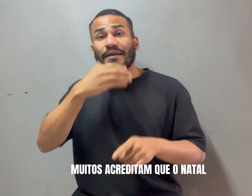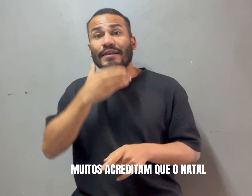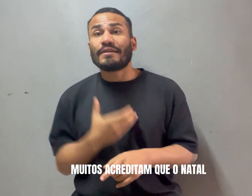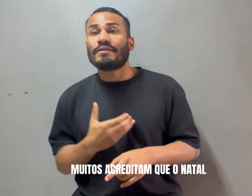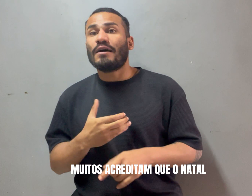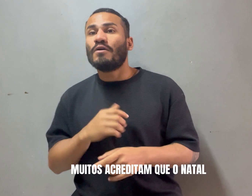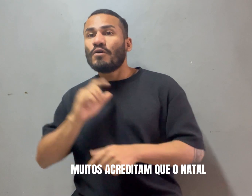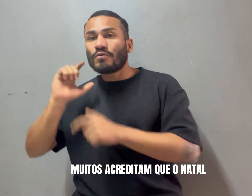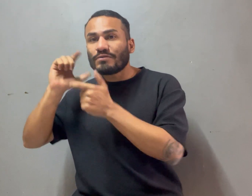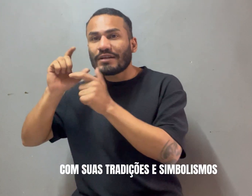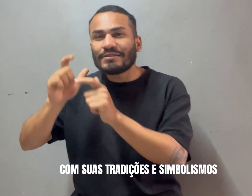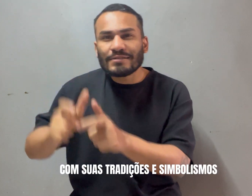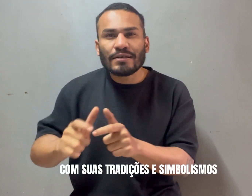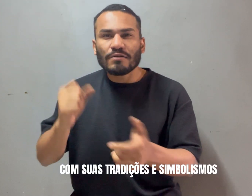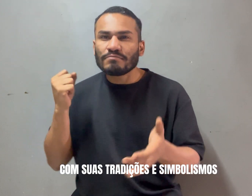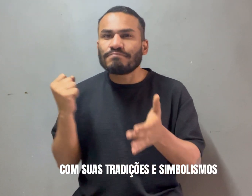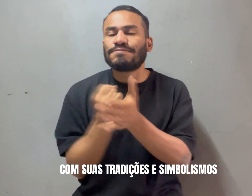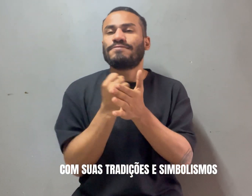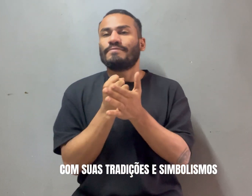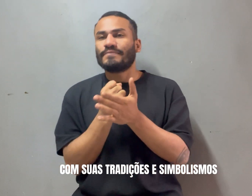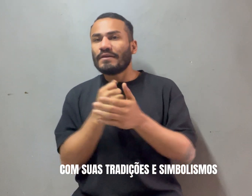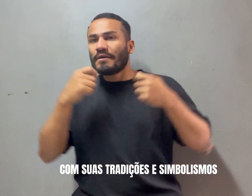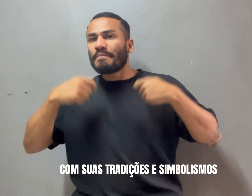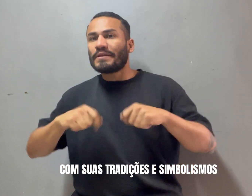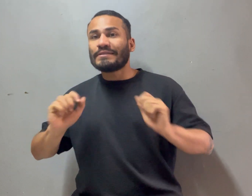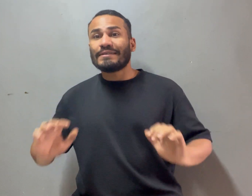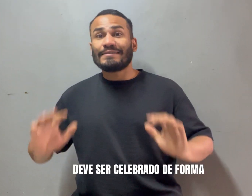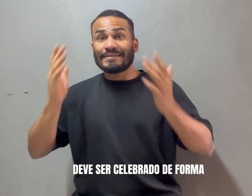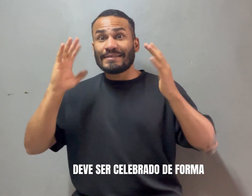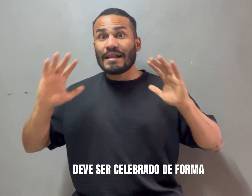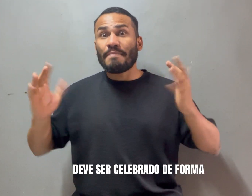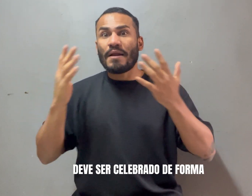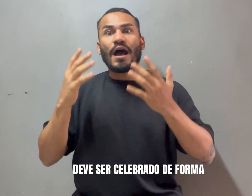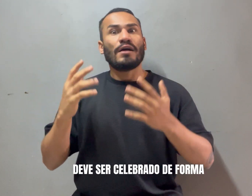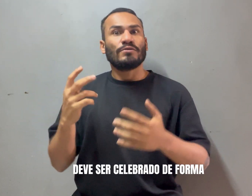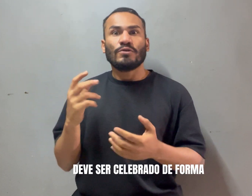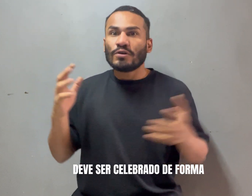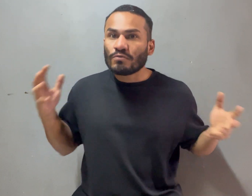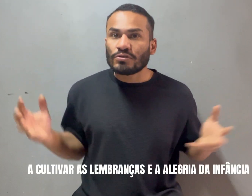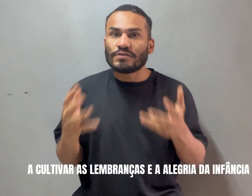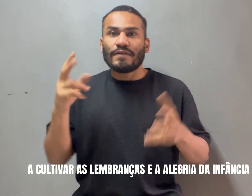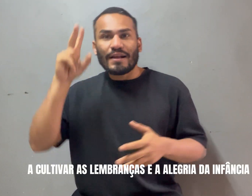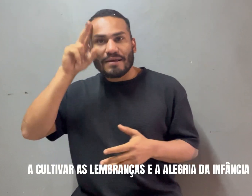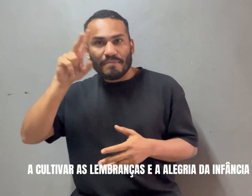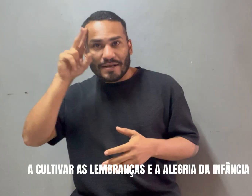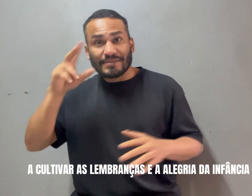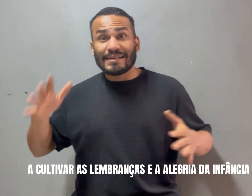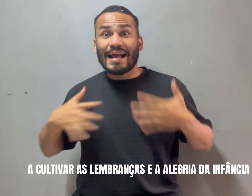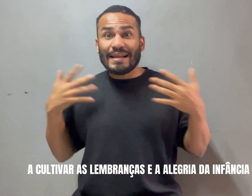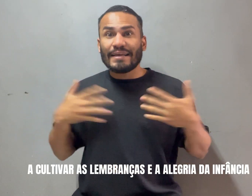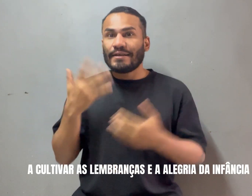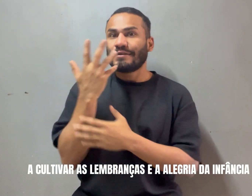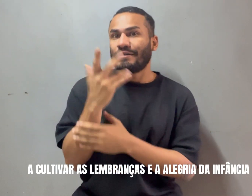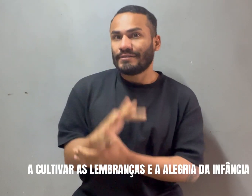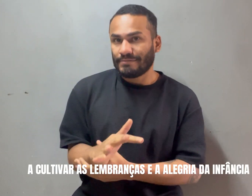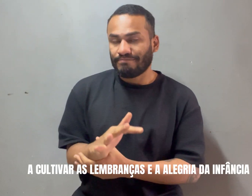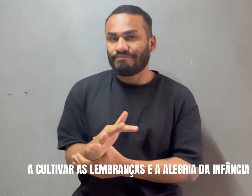acreditam que o Natal, com suas tradições e simbolismos, deve ser celebrado de forma a cultivar as lembranças e a alegria da